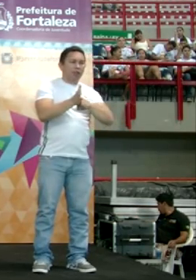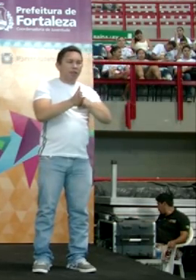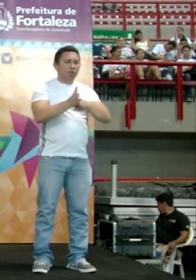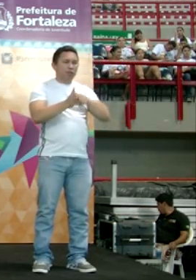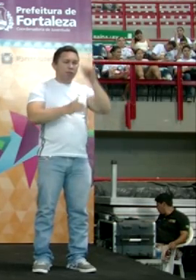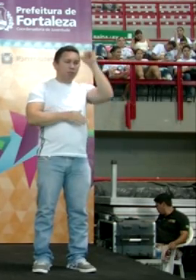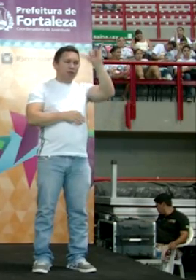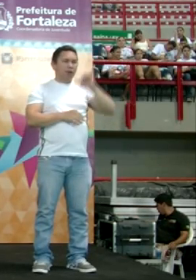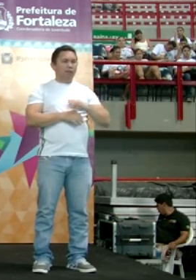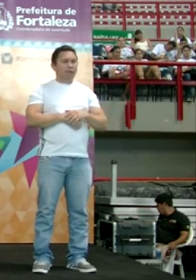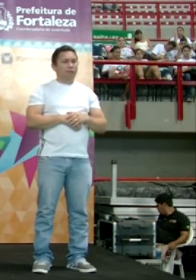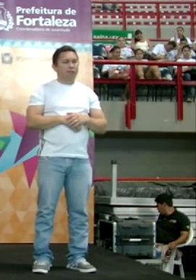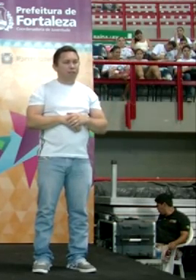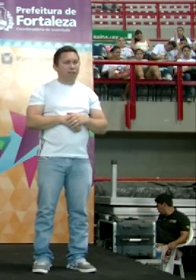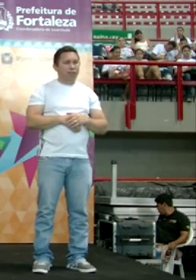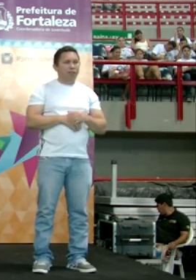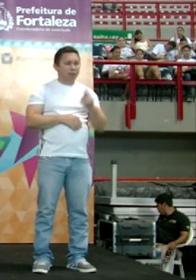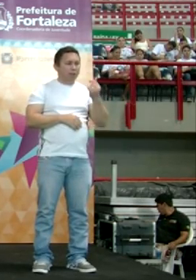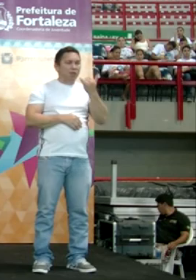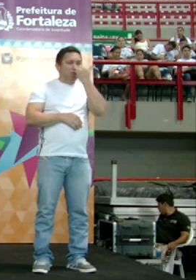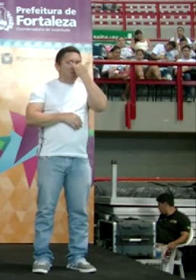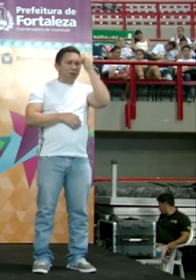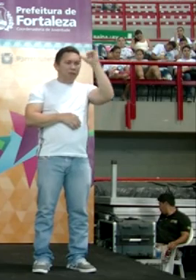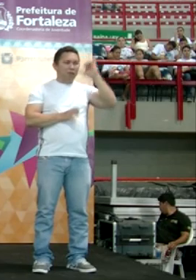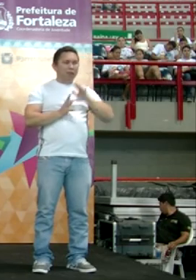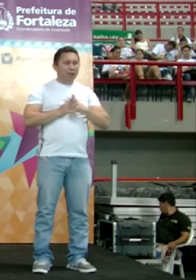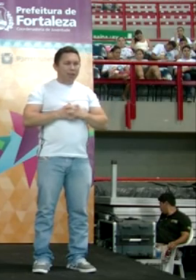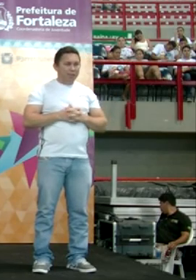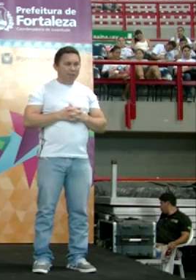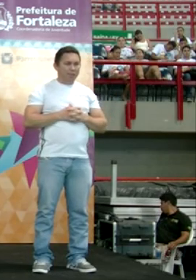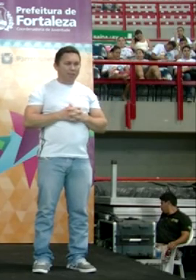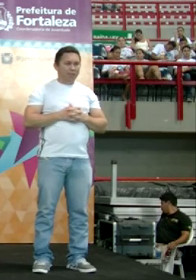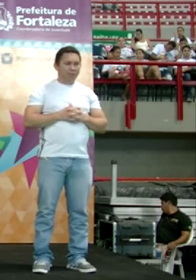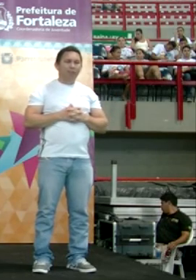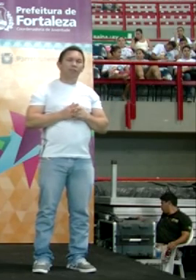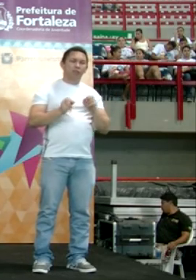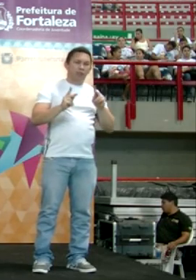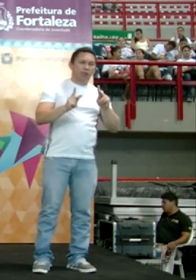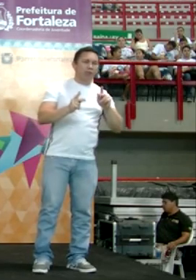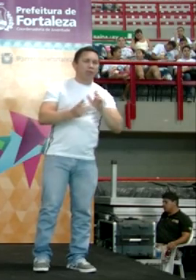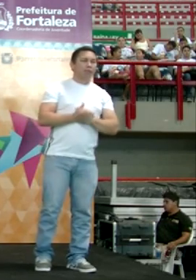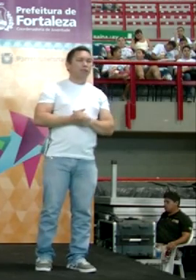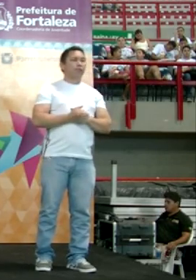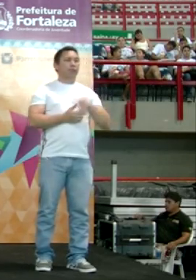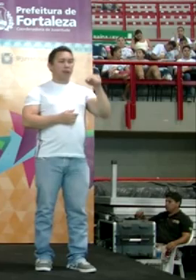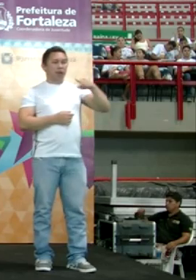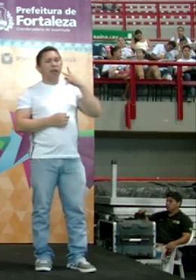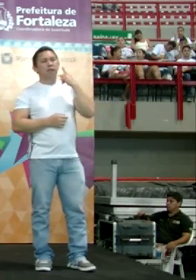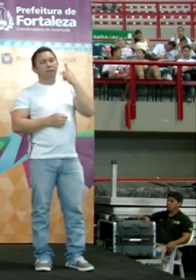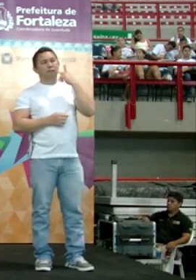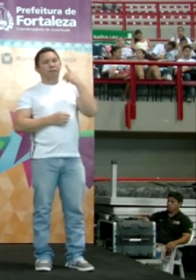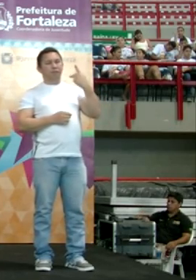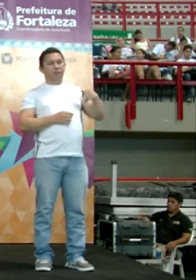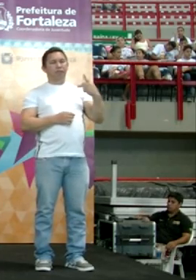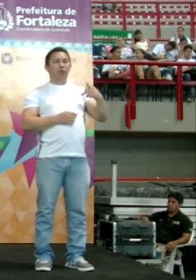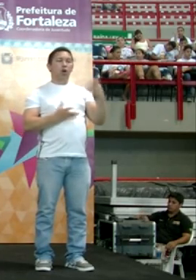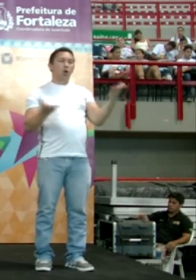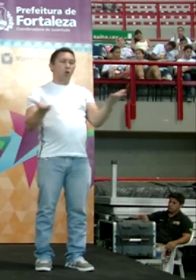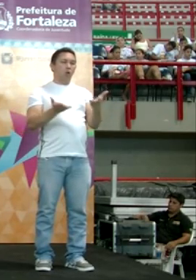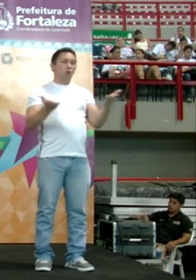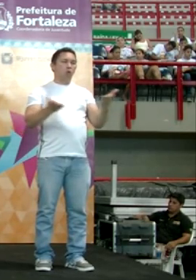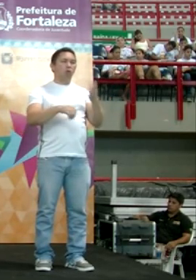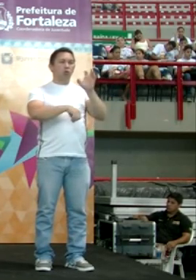fazem esse estudo, cada grana, porque mexe no bolso deles, certo? O Ceará é